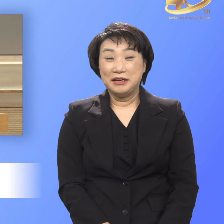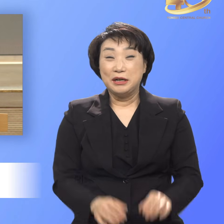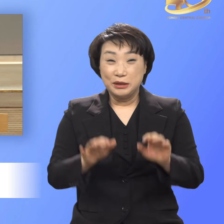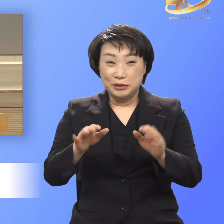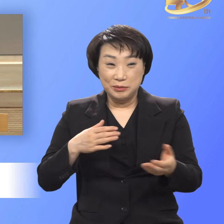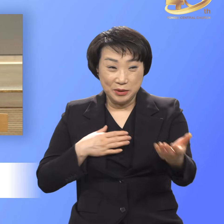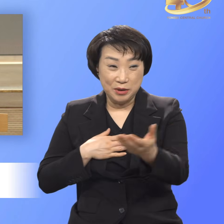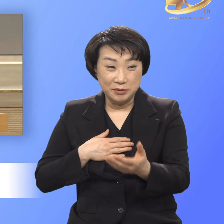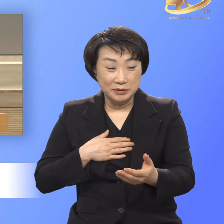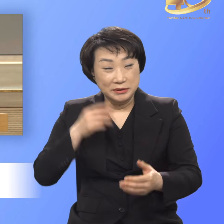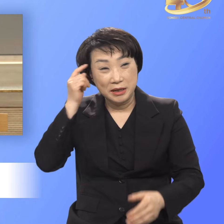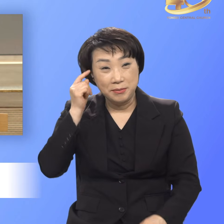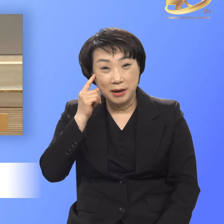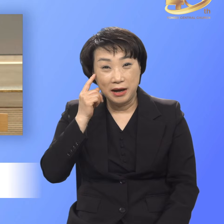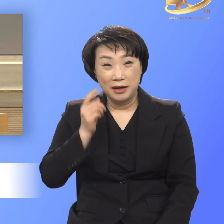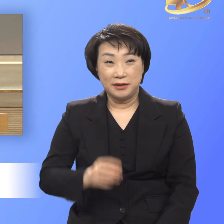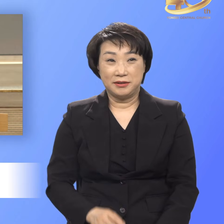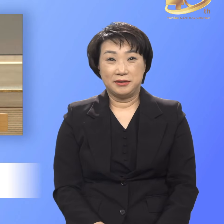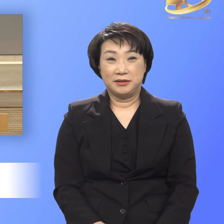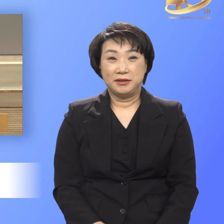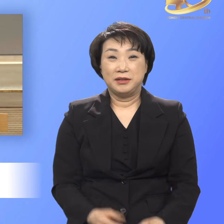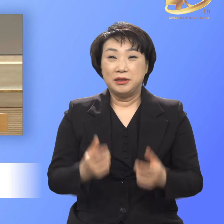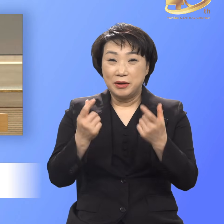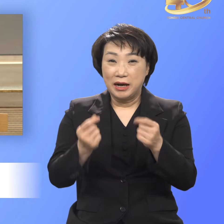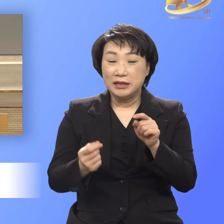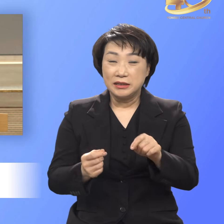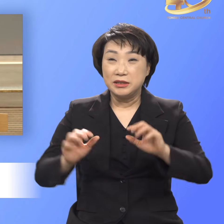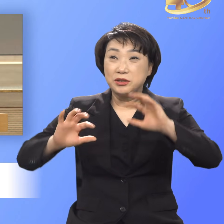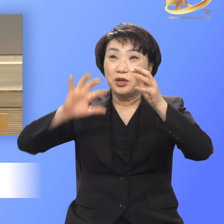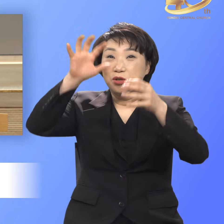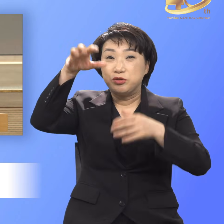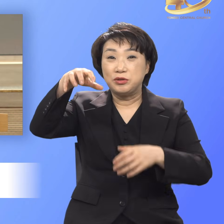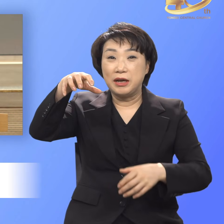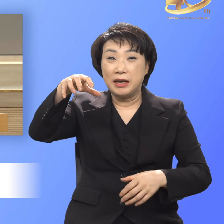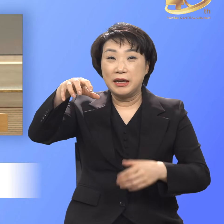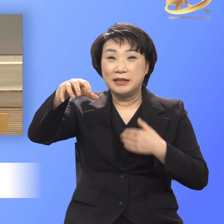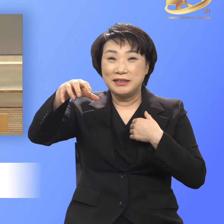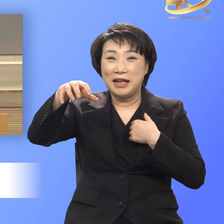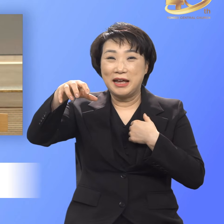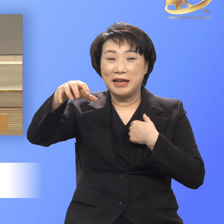그러면 잘 들어봐. 그런 천국에